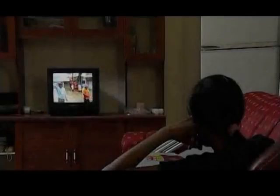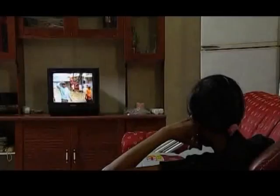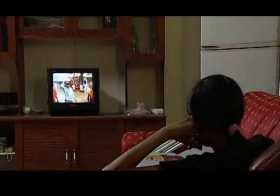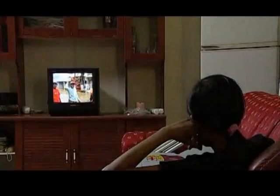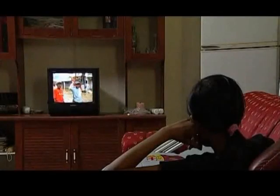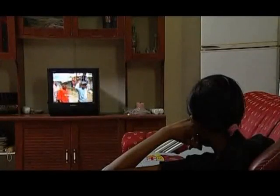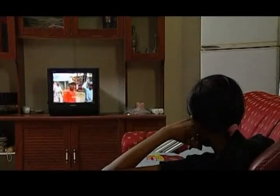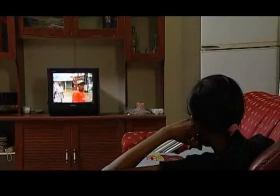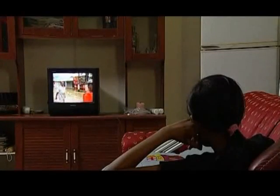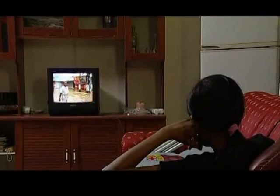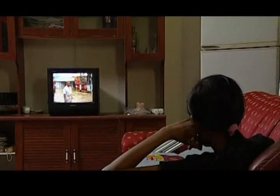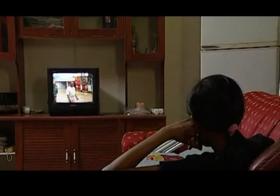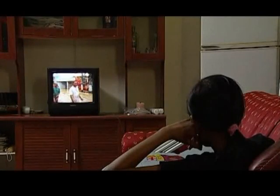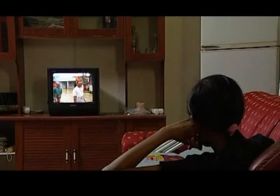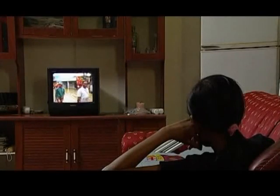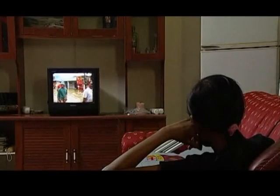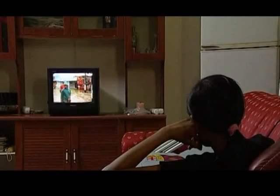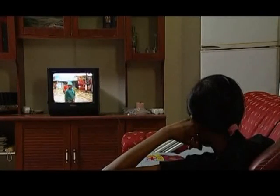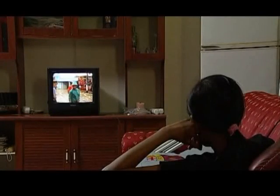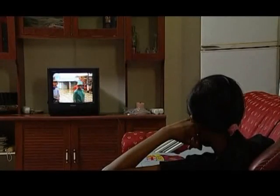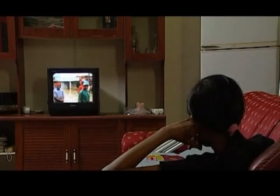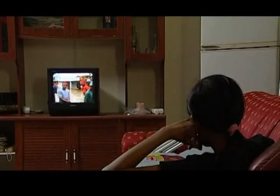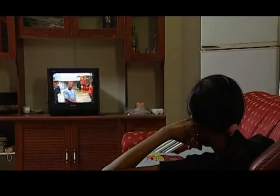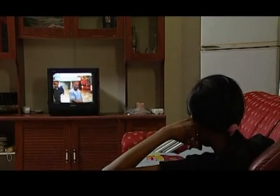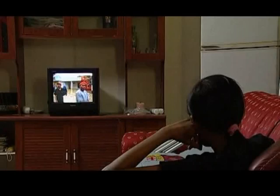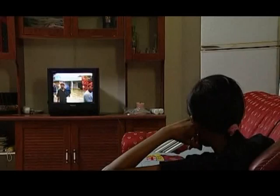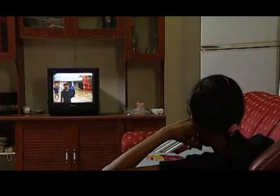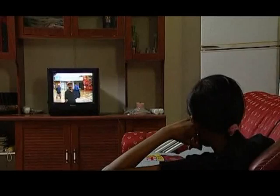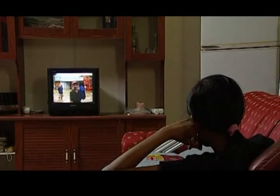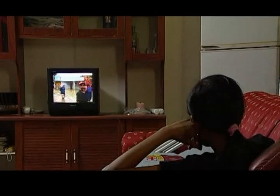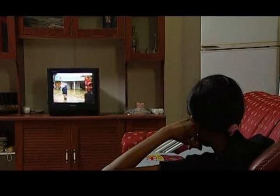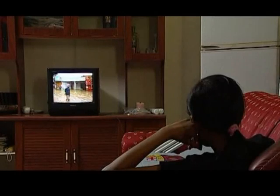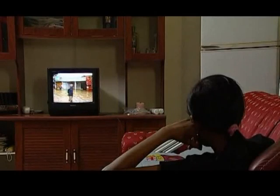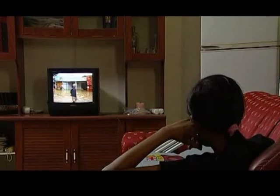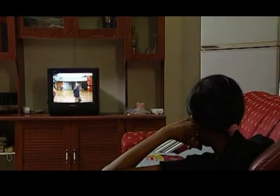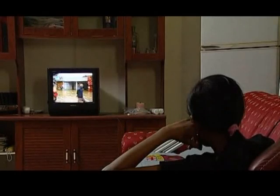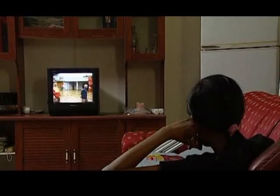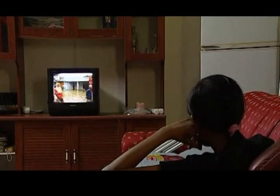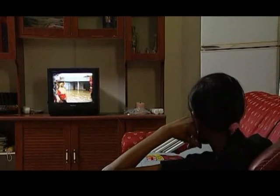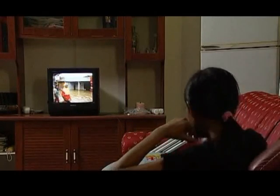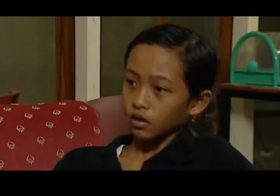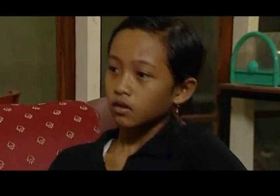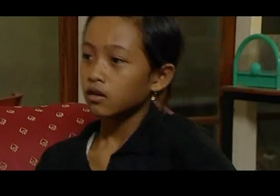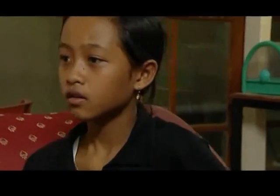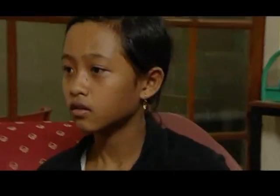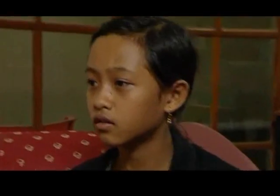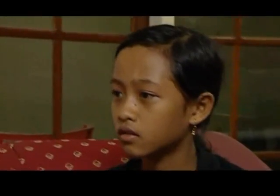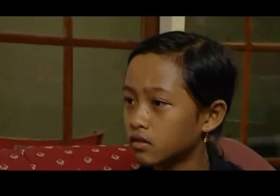Walaupun musim hujan belum berlangsung lama, namun curah hujan sudah cukup tinggi, seperti yang terjadi pada saat-saat ini.